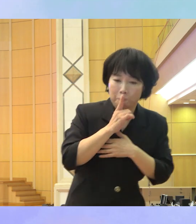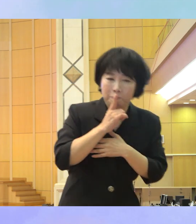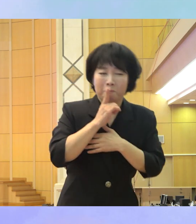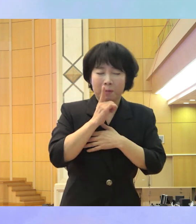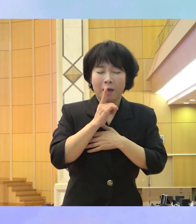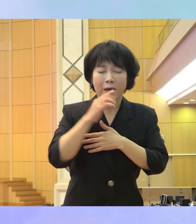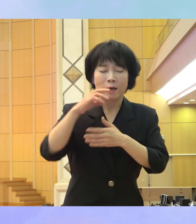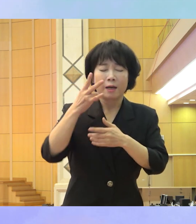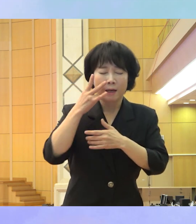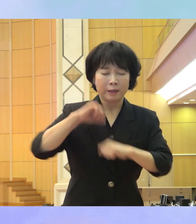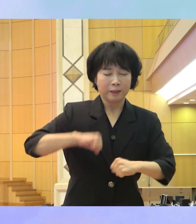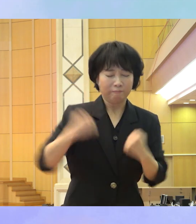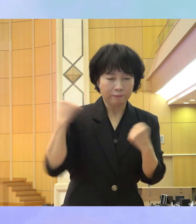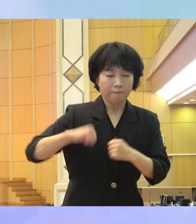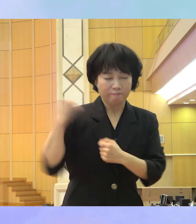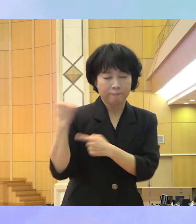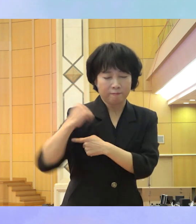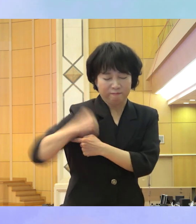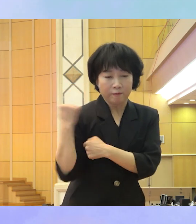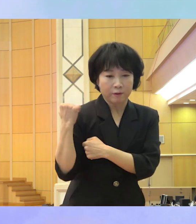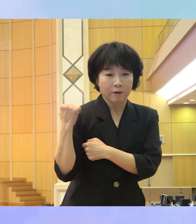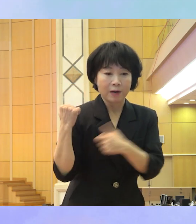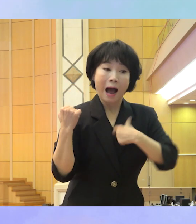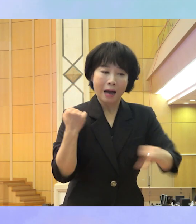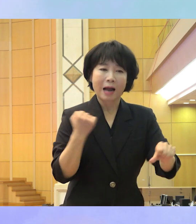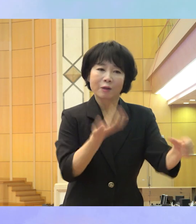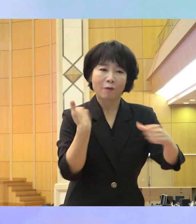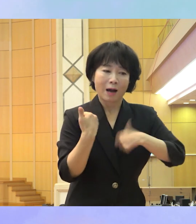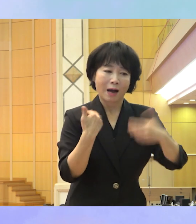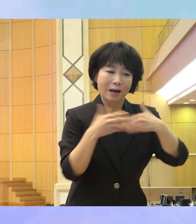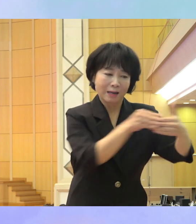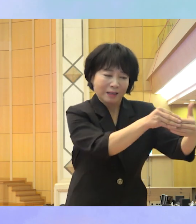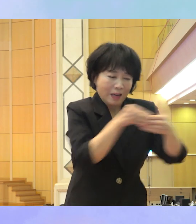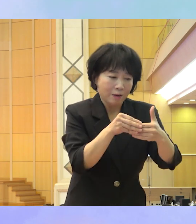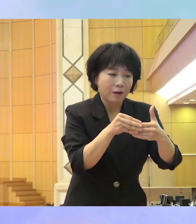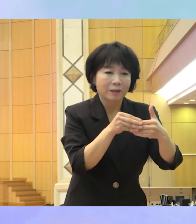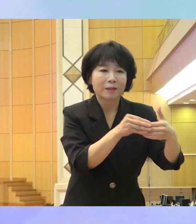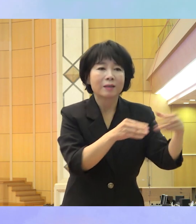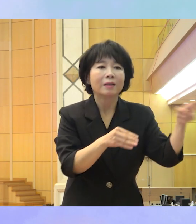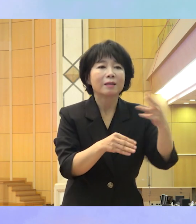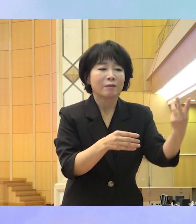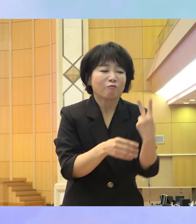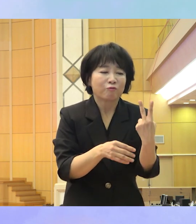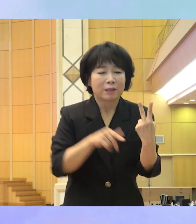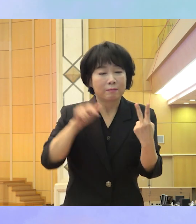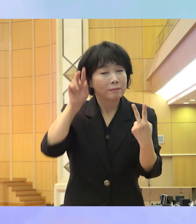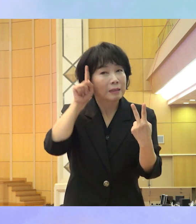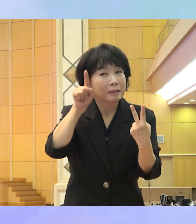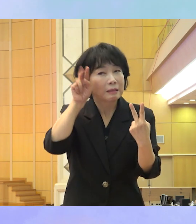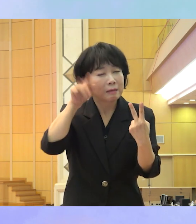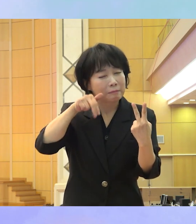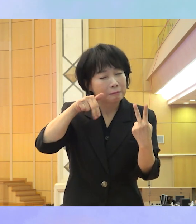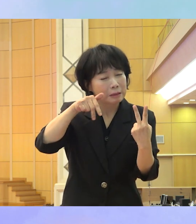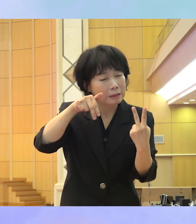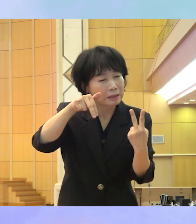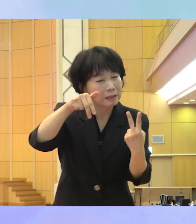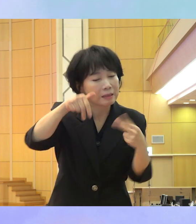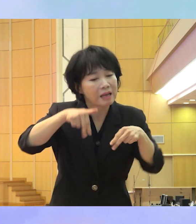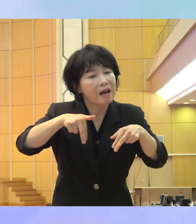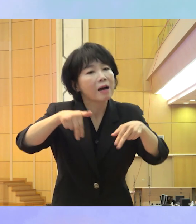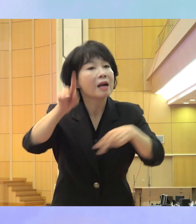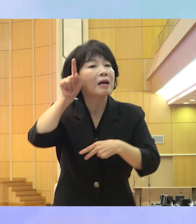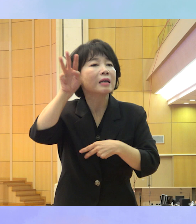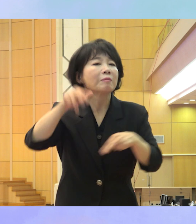길? 오늘 제목이 뭐지요? 3일 길의 여정의 비밀이에요. 3일